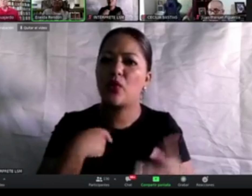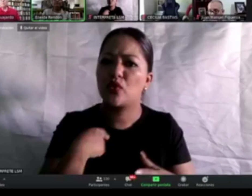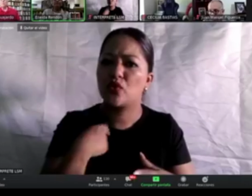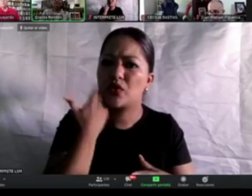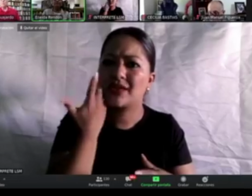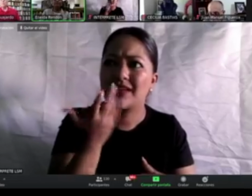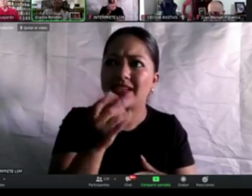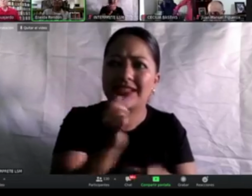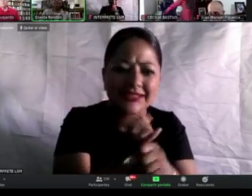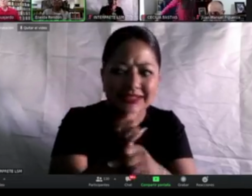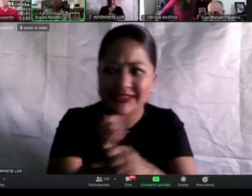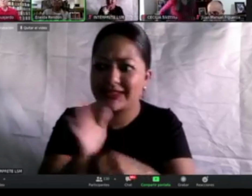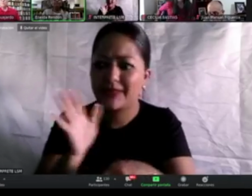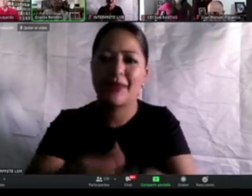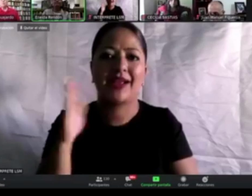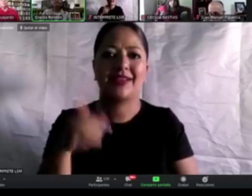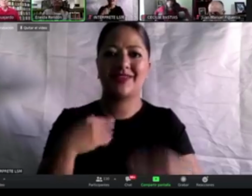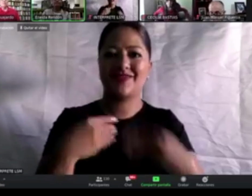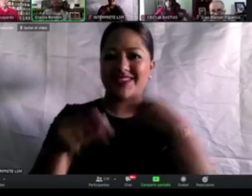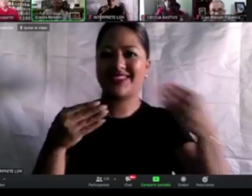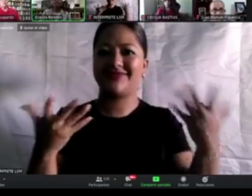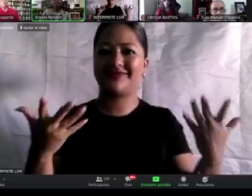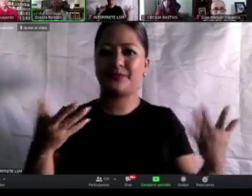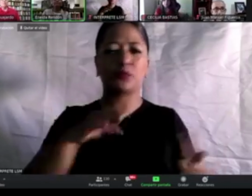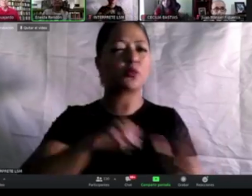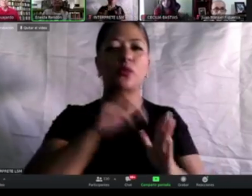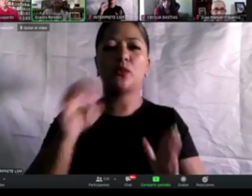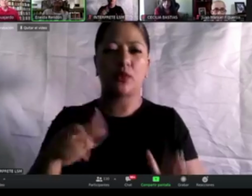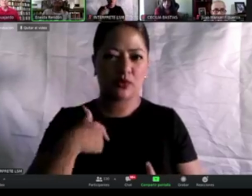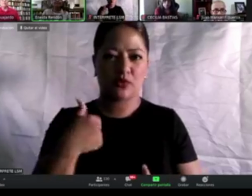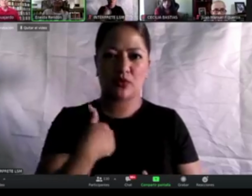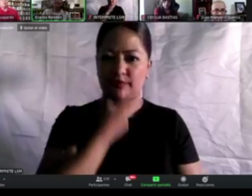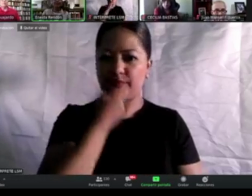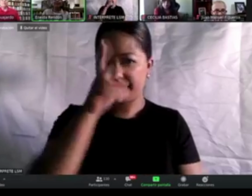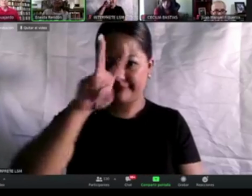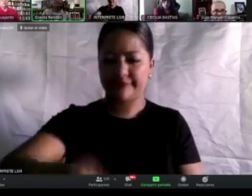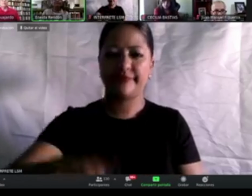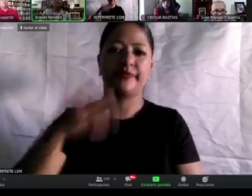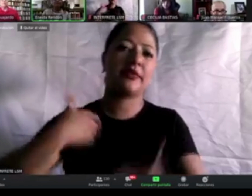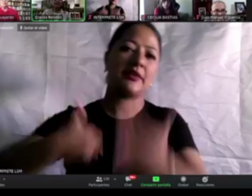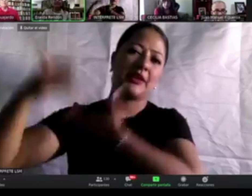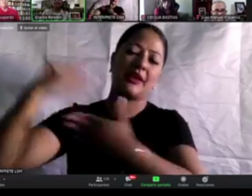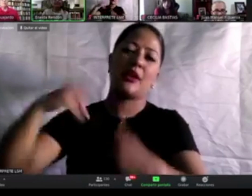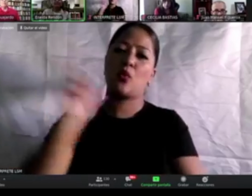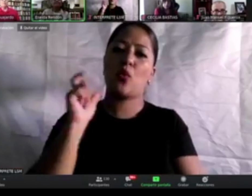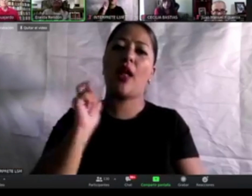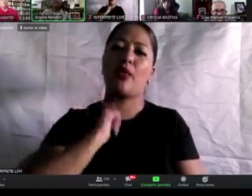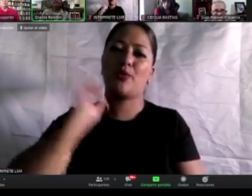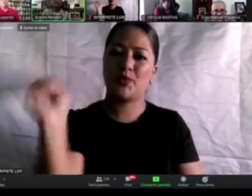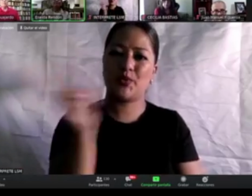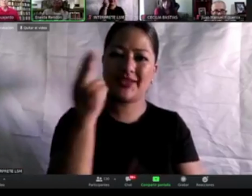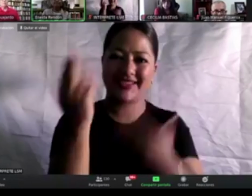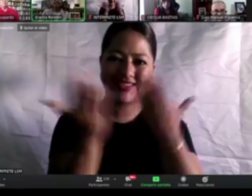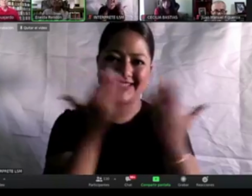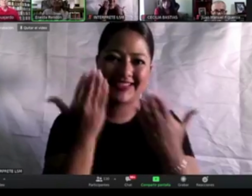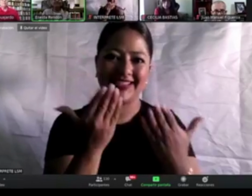yo lo digo porque por ejemplo a mí me tocó una persona un asesor en la licenciatura que no me quería